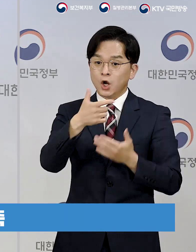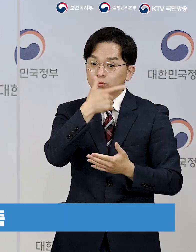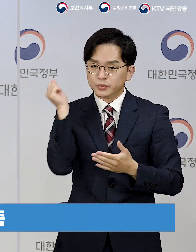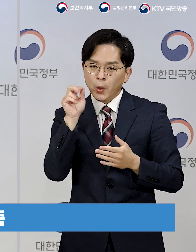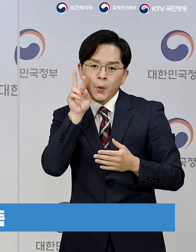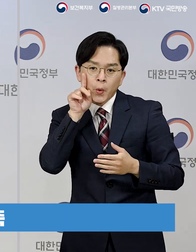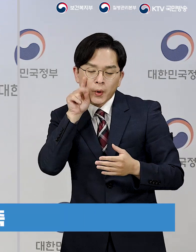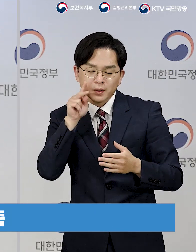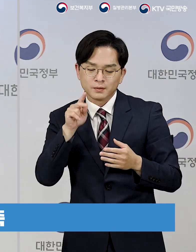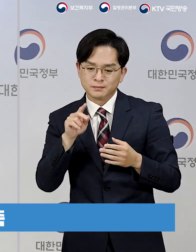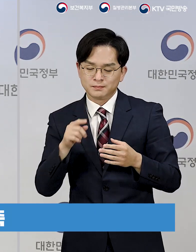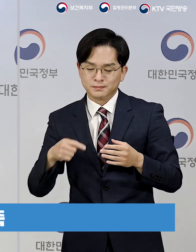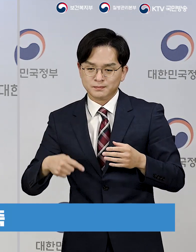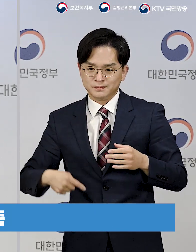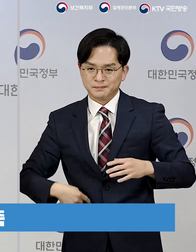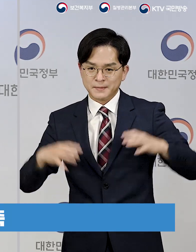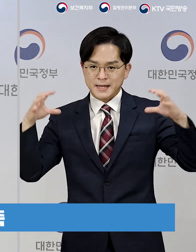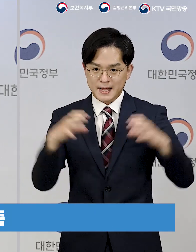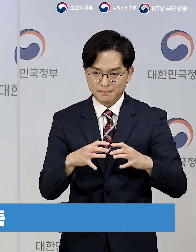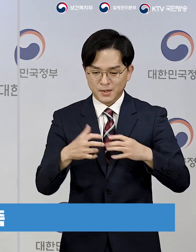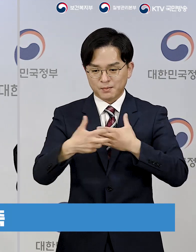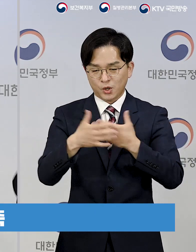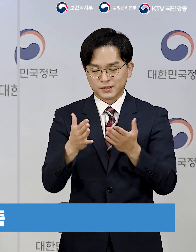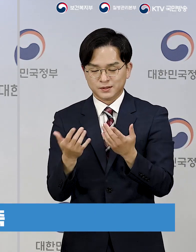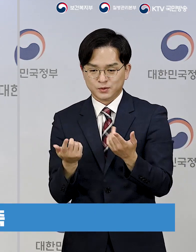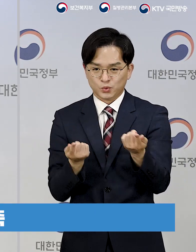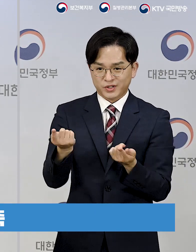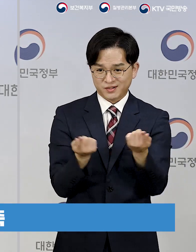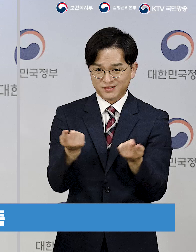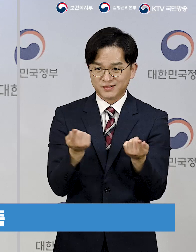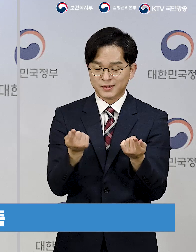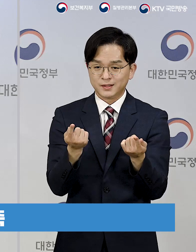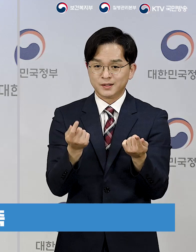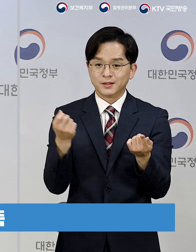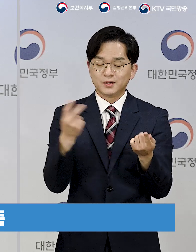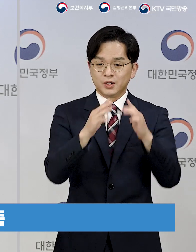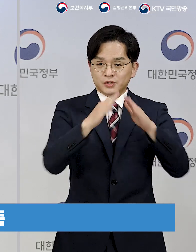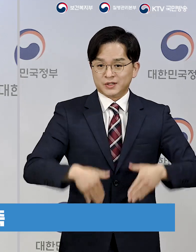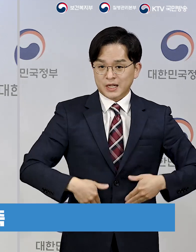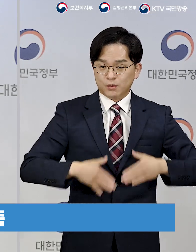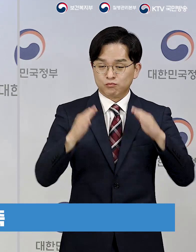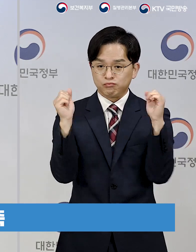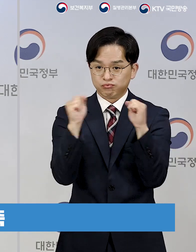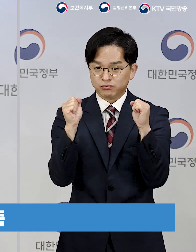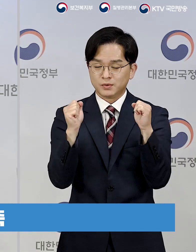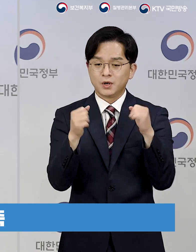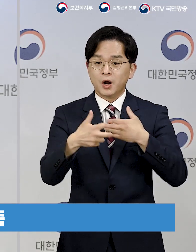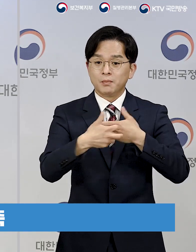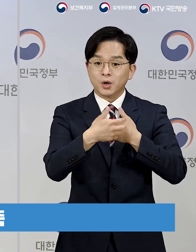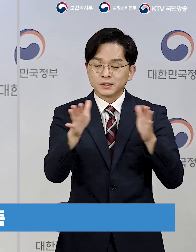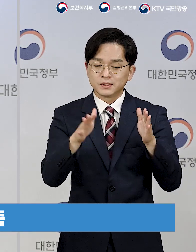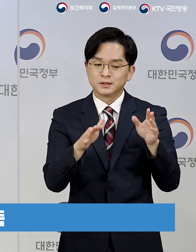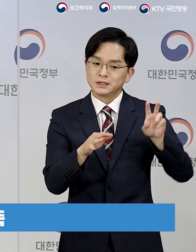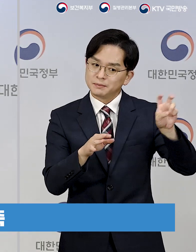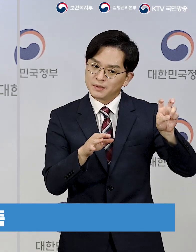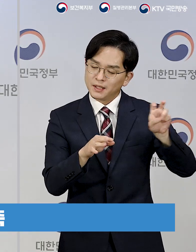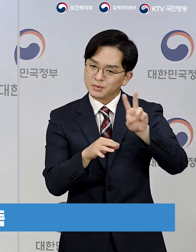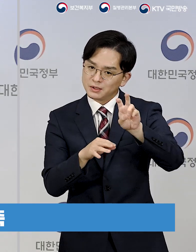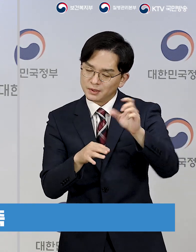호남권 병상 공동 대응 체계를 구축하고 광주와 전남, 전북에서 병상을 공동